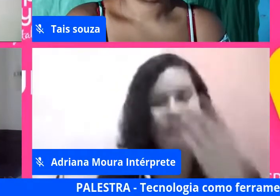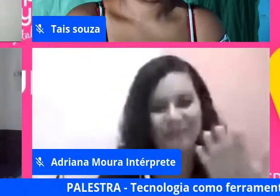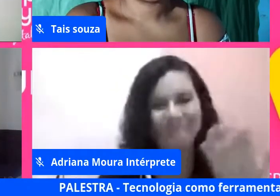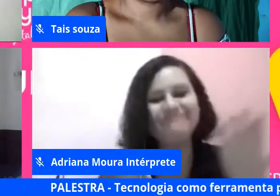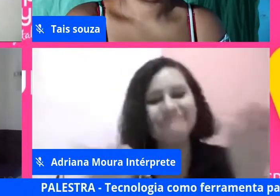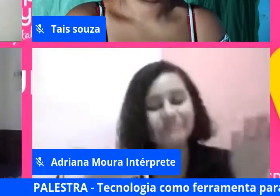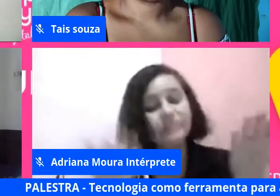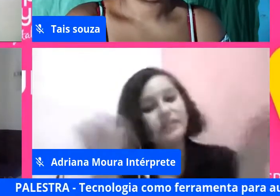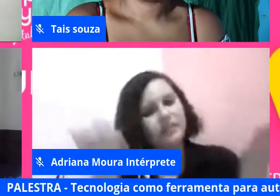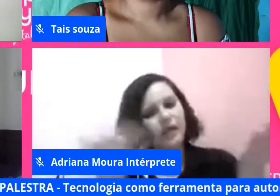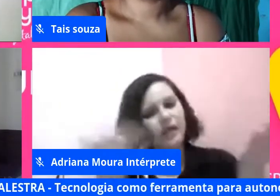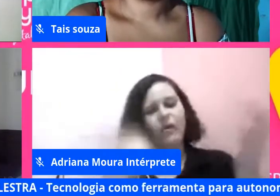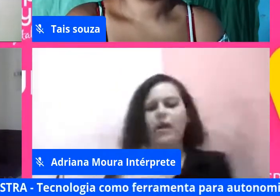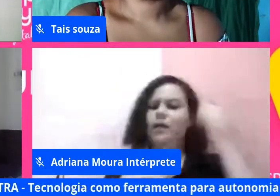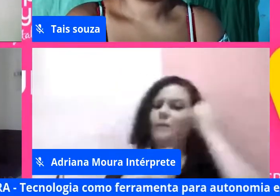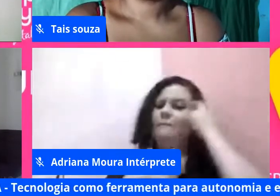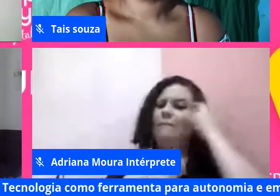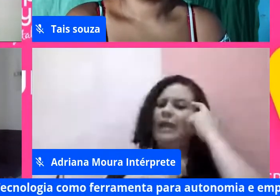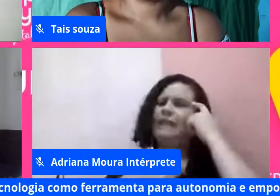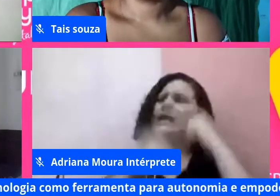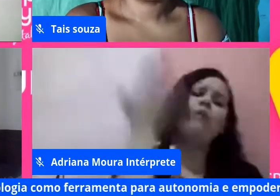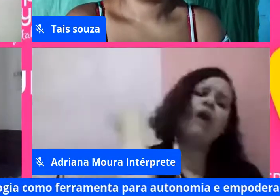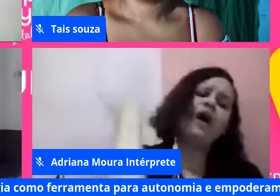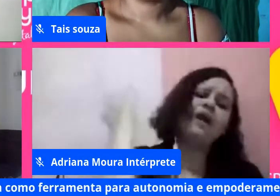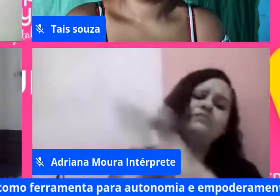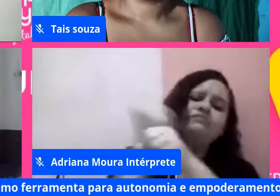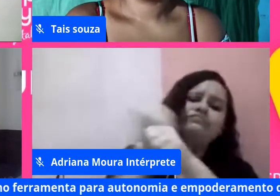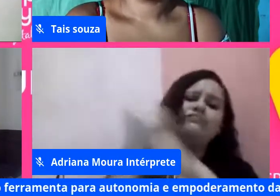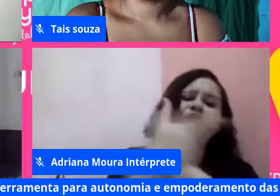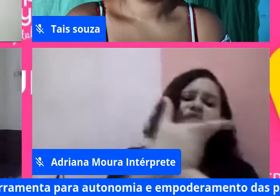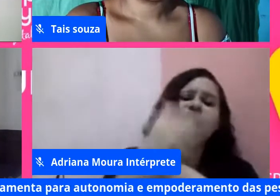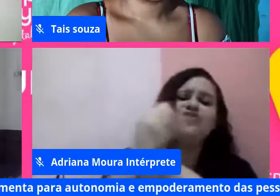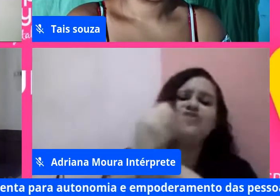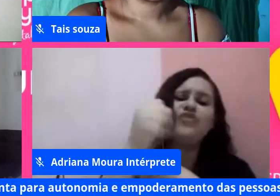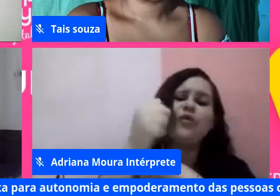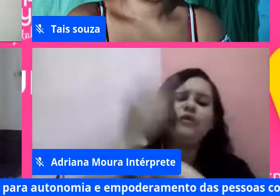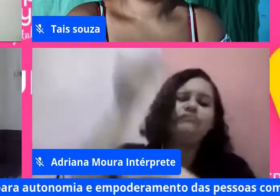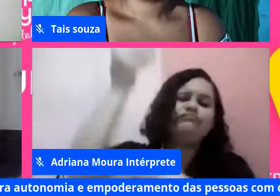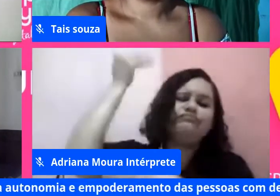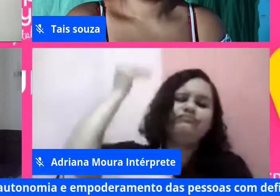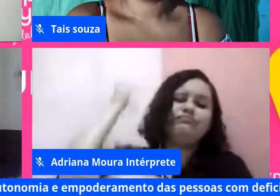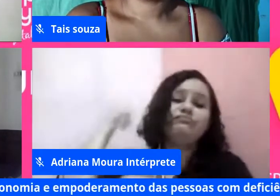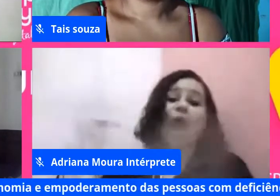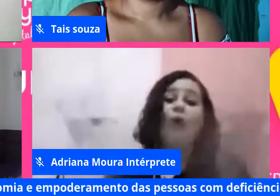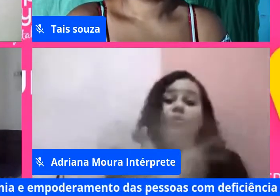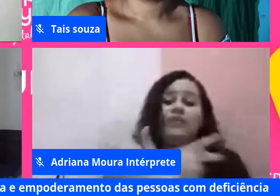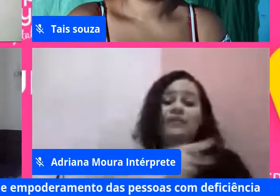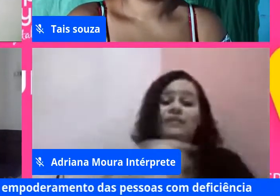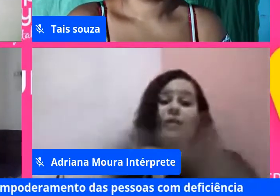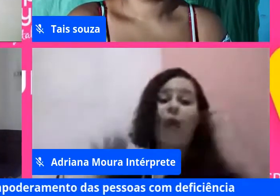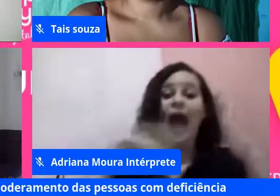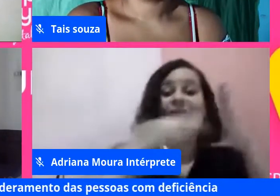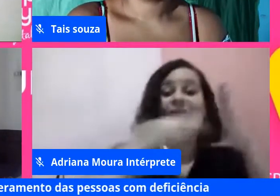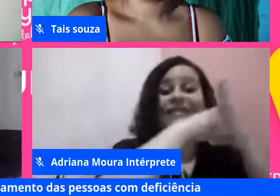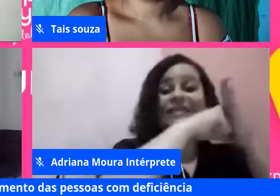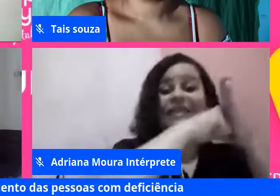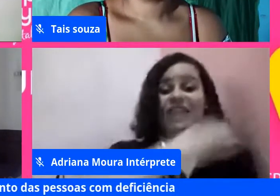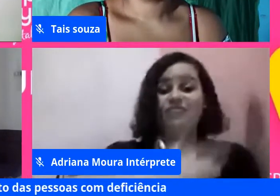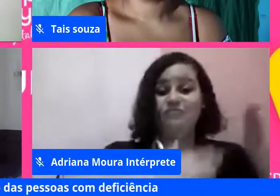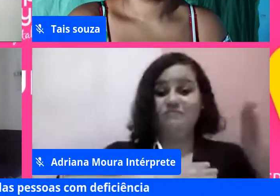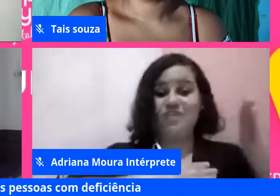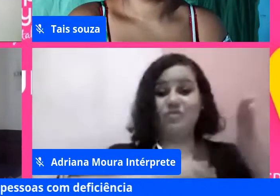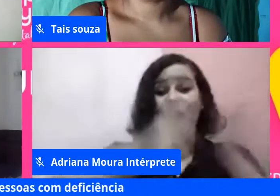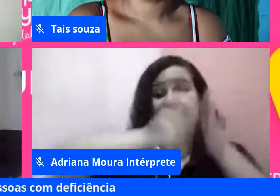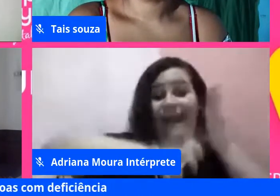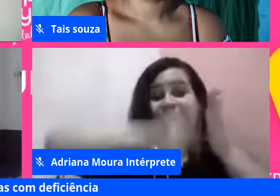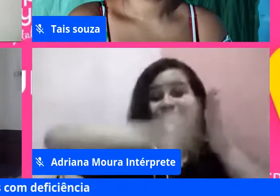que há 28 anos atrás, quando eu fui, né, sofri um acidente e tive que passar a usar uma cadeira de rodas, que